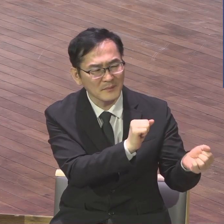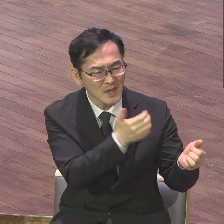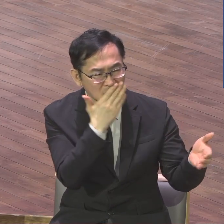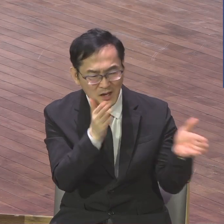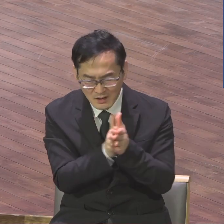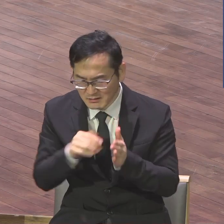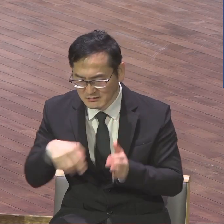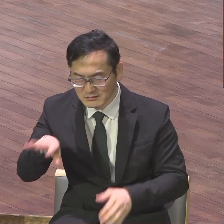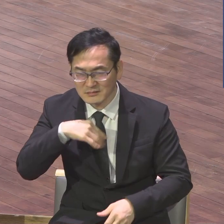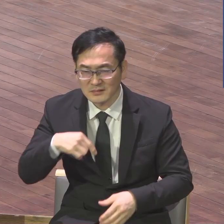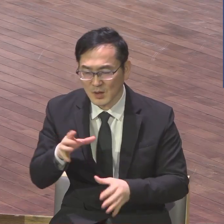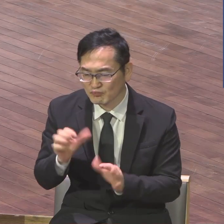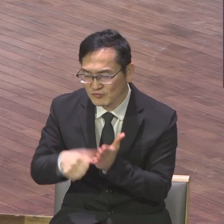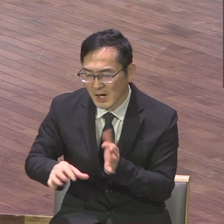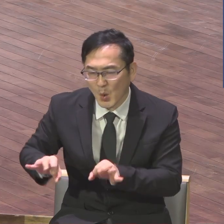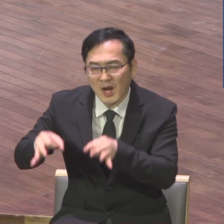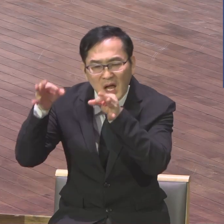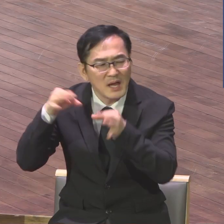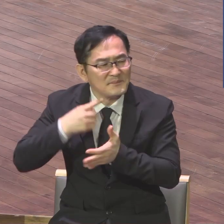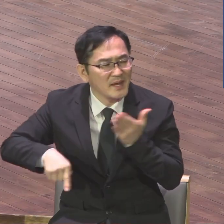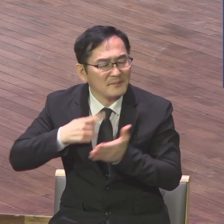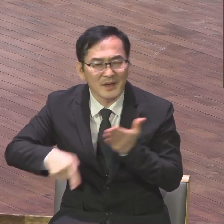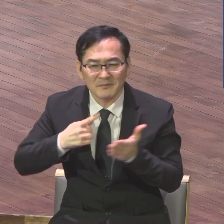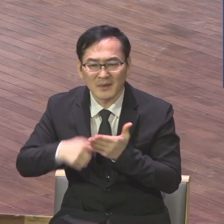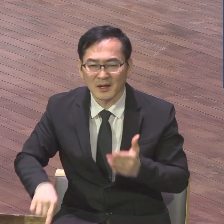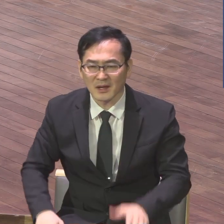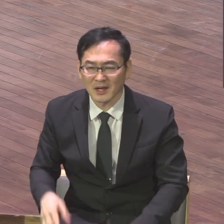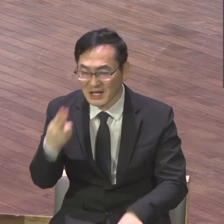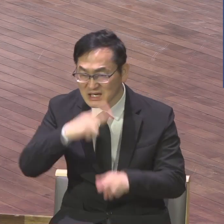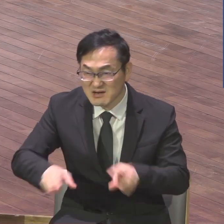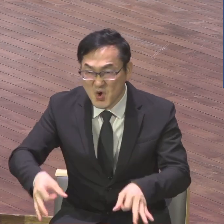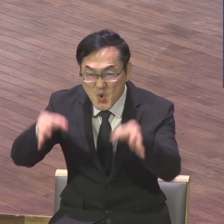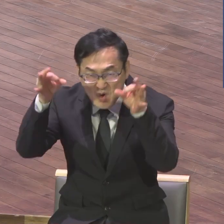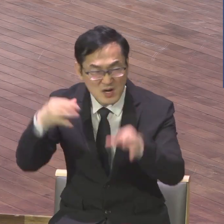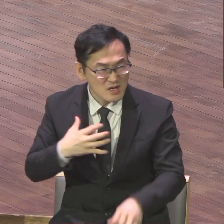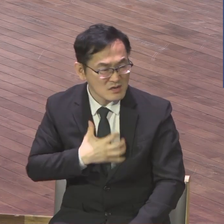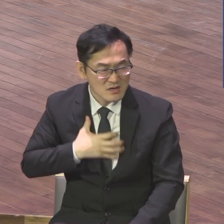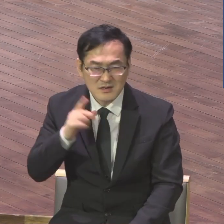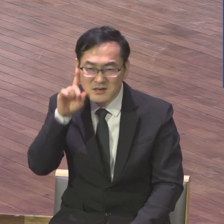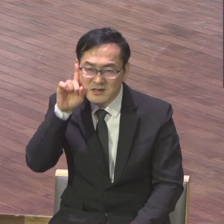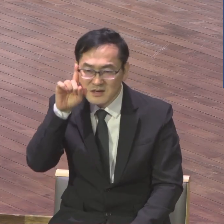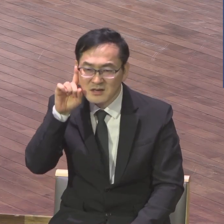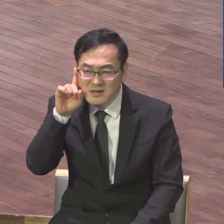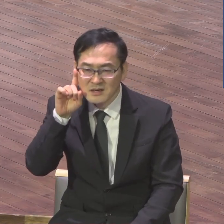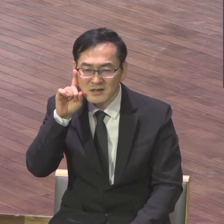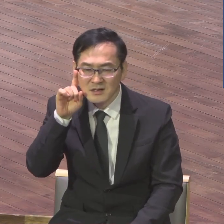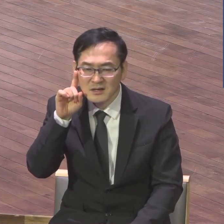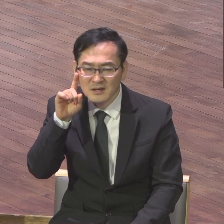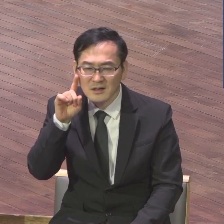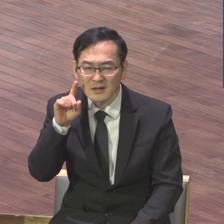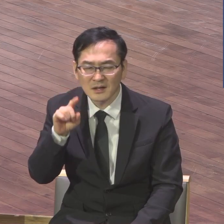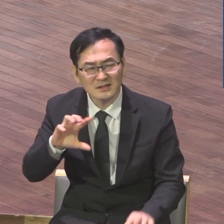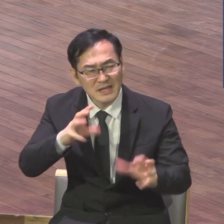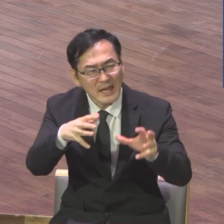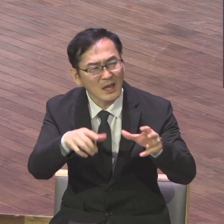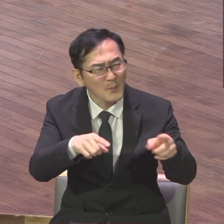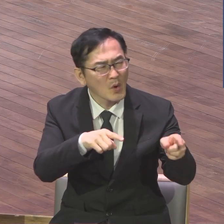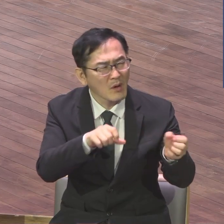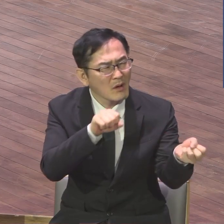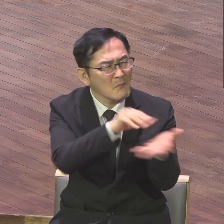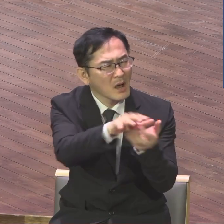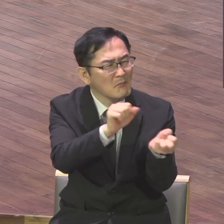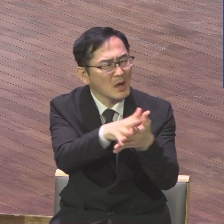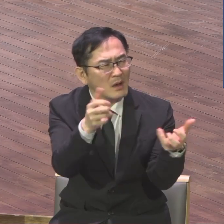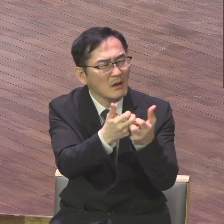이런 많은 어려움을 경제적으로 당하고 있지 않습니까? 이런 많은 것들이 우리를 괴롭히고 힘들게 하고